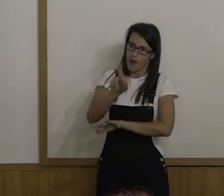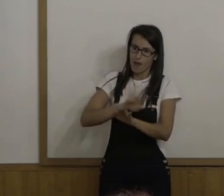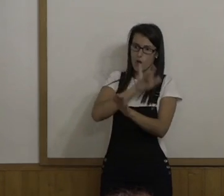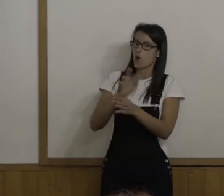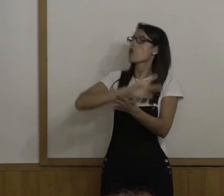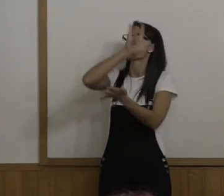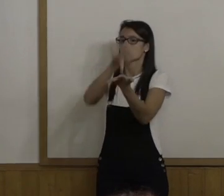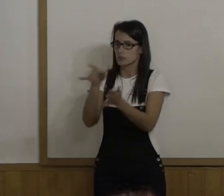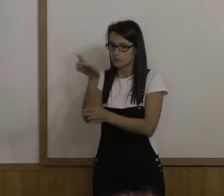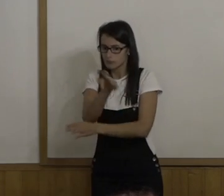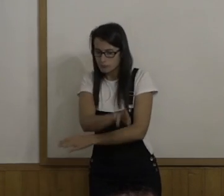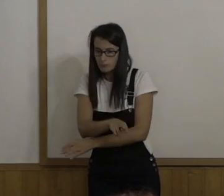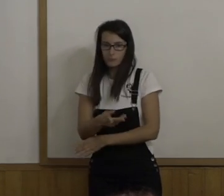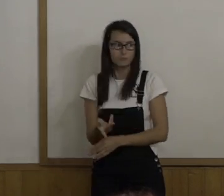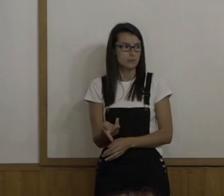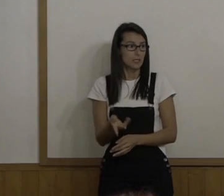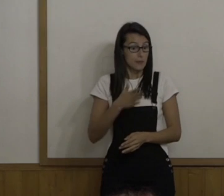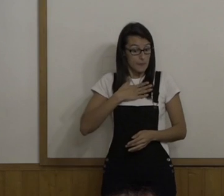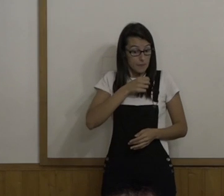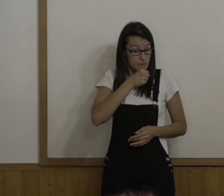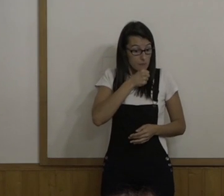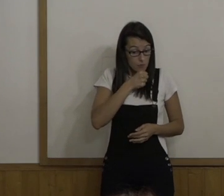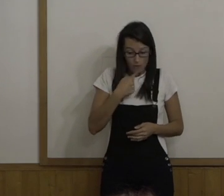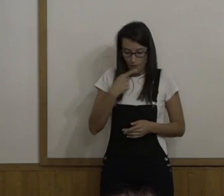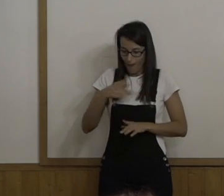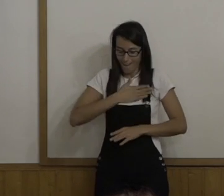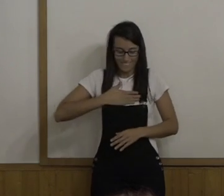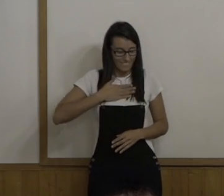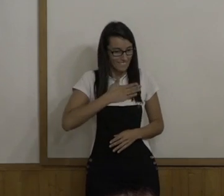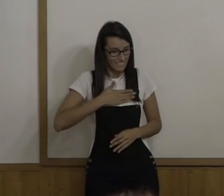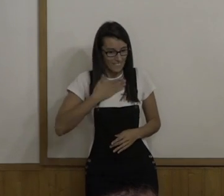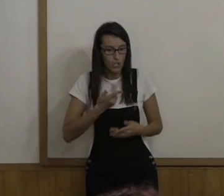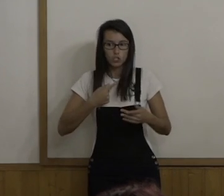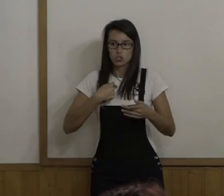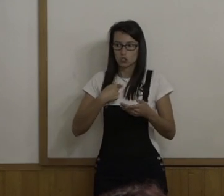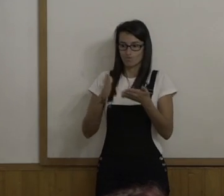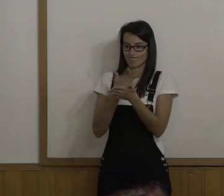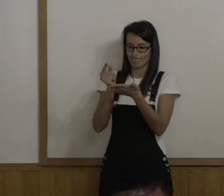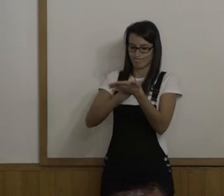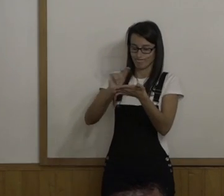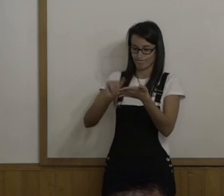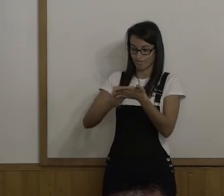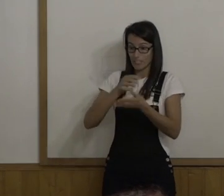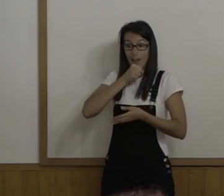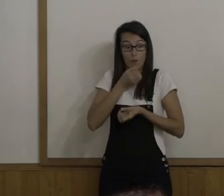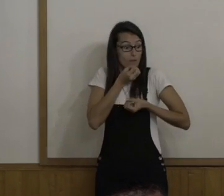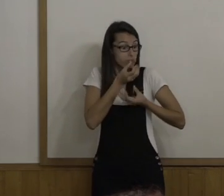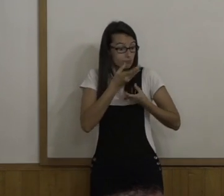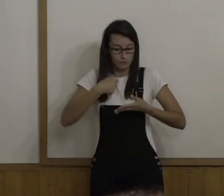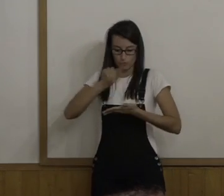y la verdad es que ella estaba encantada. Yo además iba escribiendo en una libretita lo que ella me iba contando.